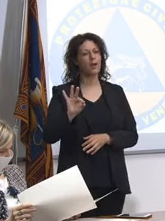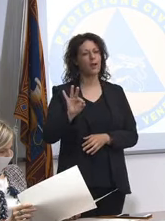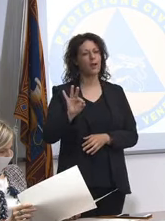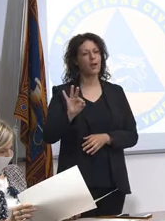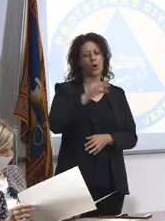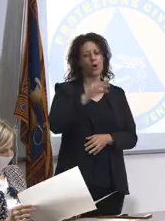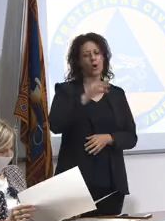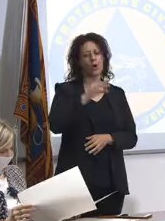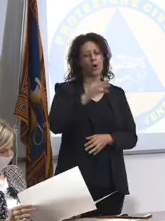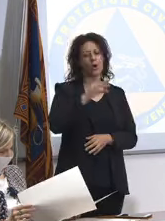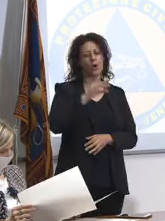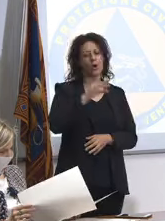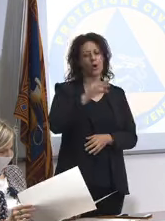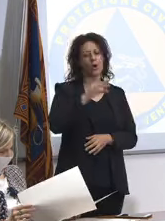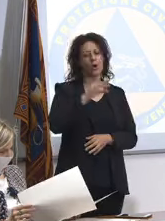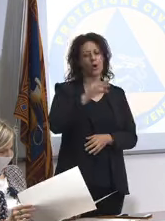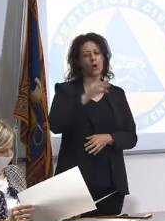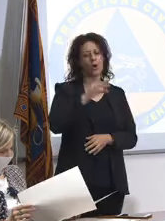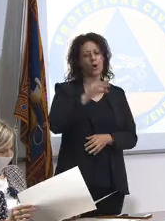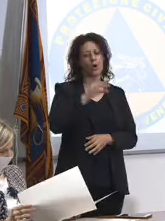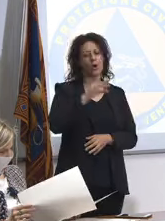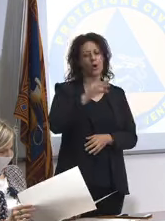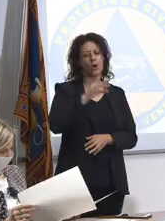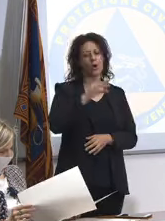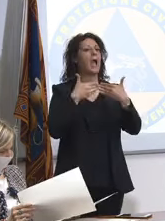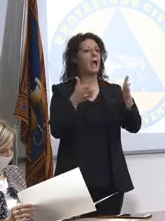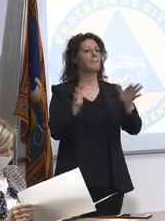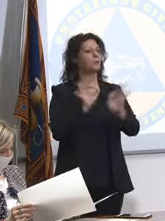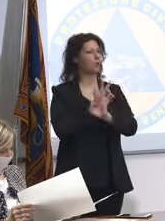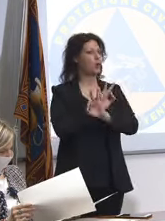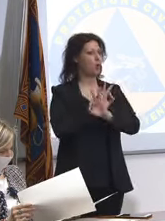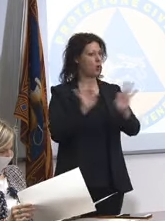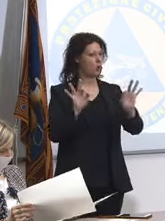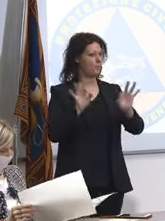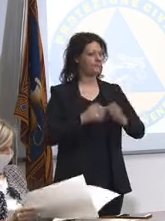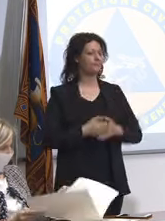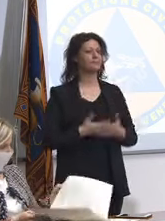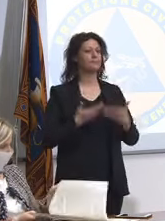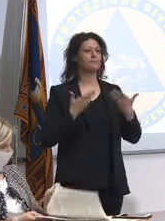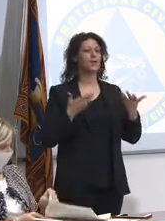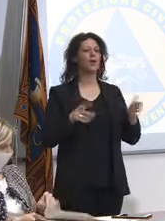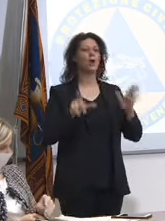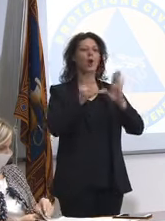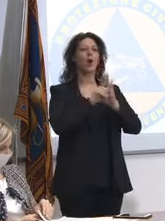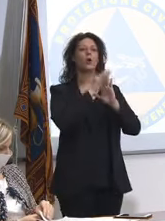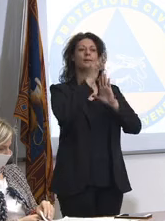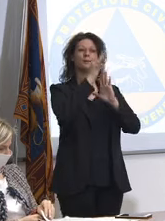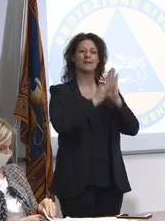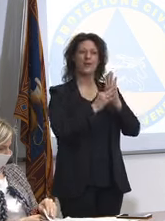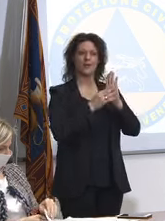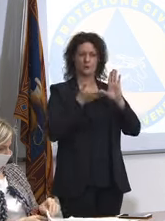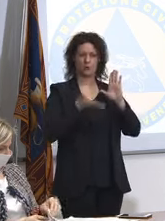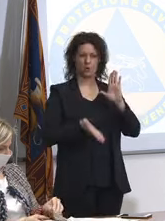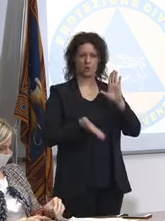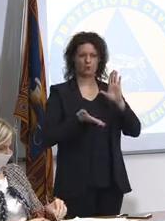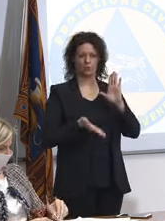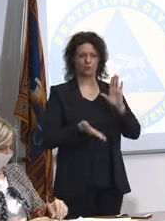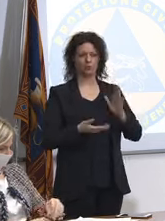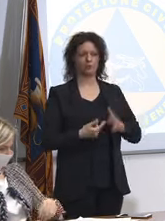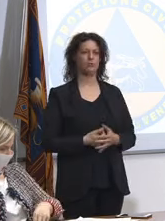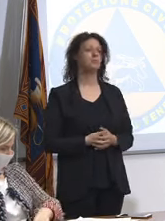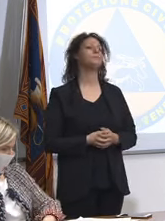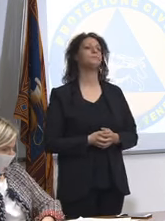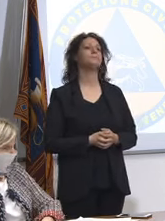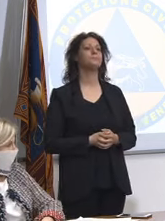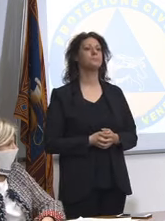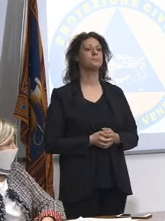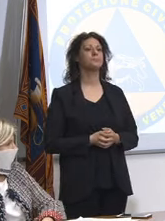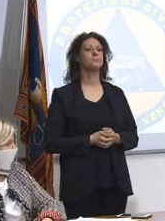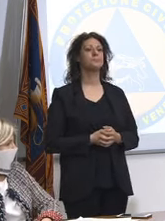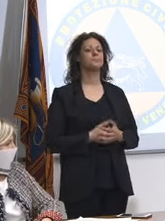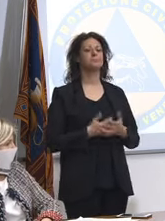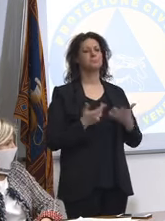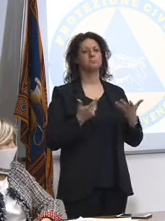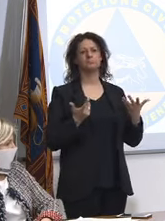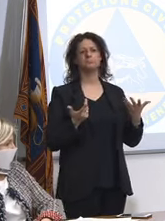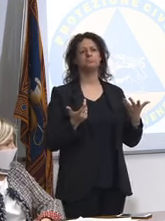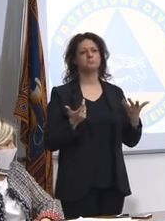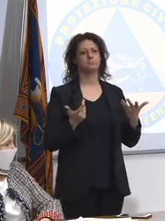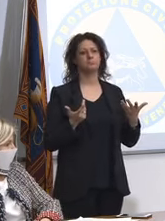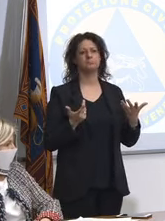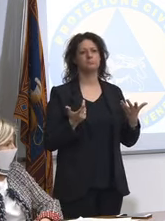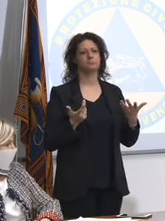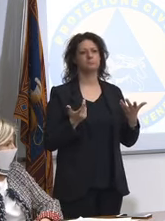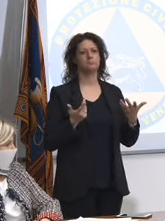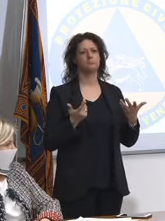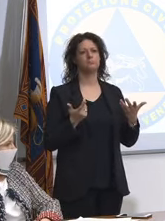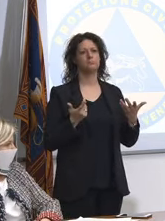di apertura non ce ne sono state fatte. Allora, l'ordinanza è un'ordinanza che vuole assolutamente essere in linea con quello che è